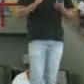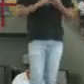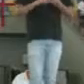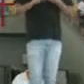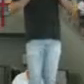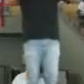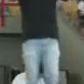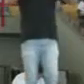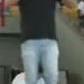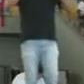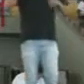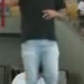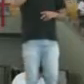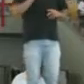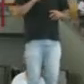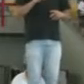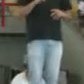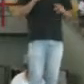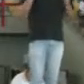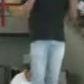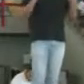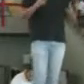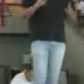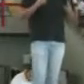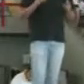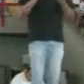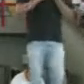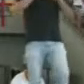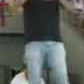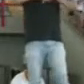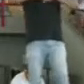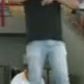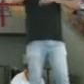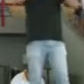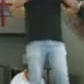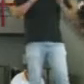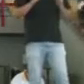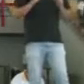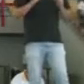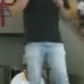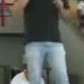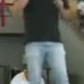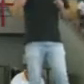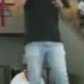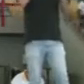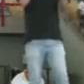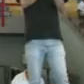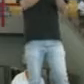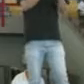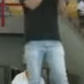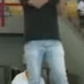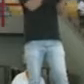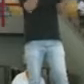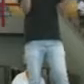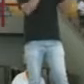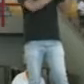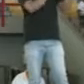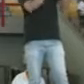solicitaram uma proposta para você? Ok, seu primeiro procedimento: tentar encontrar sinônimos